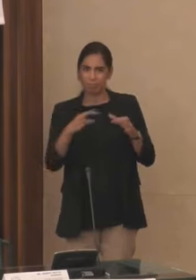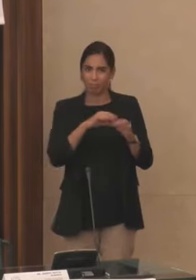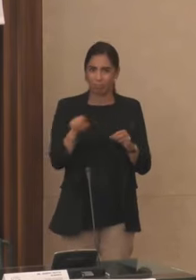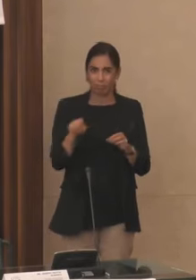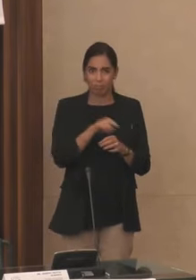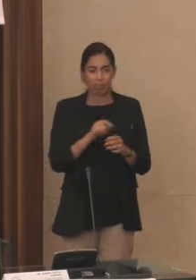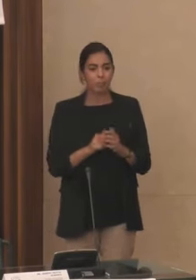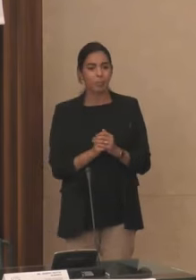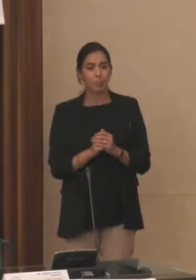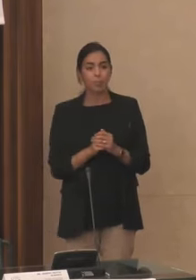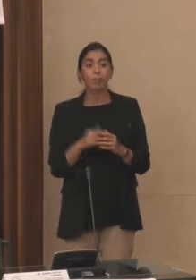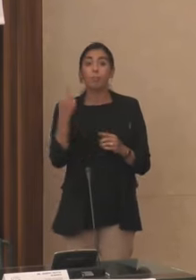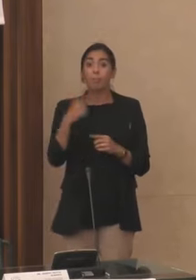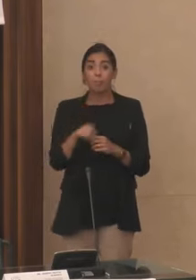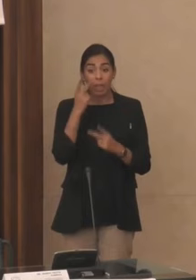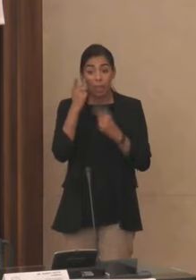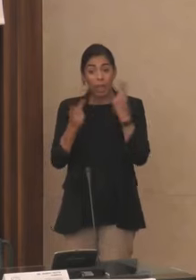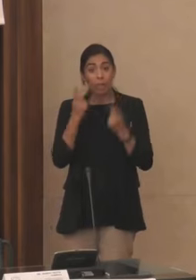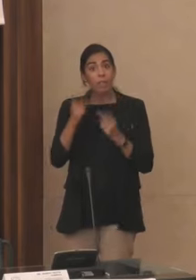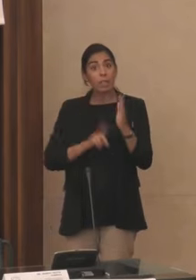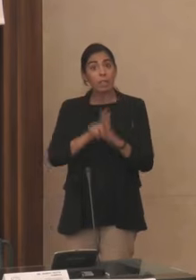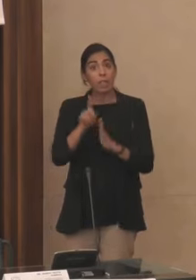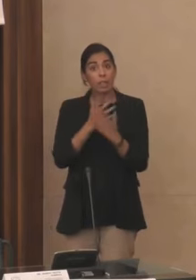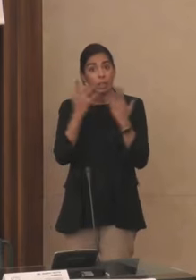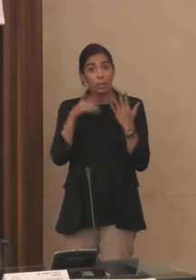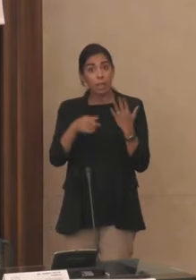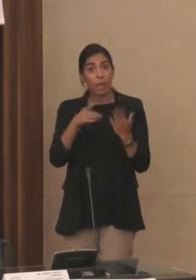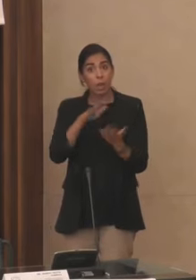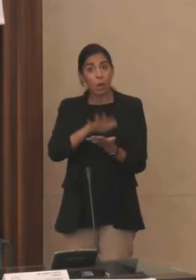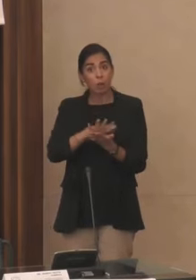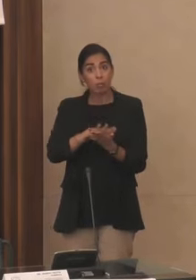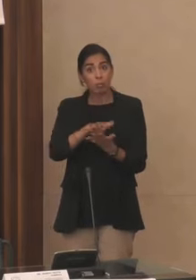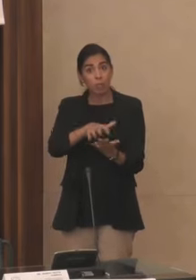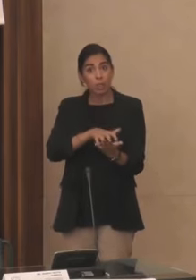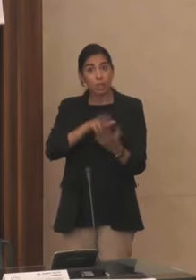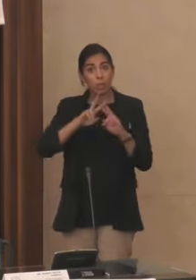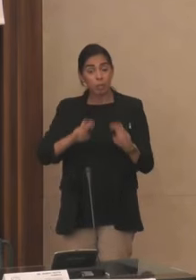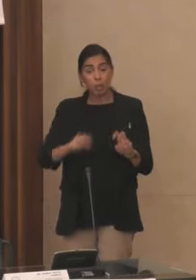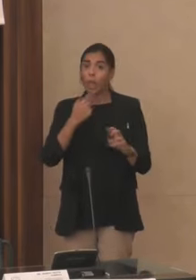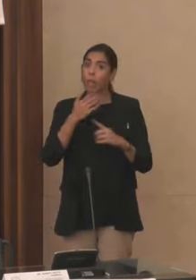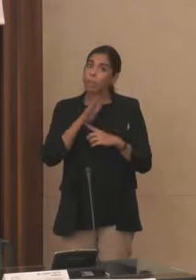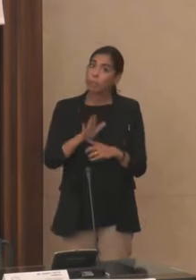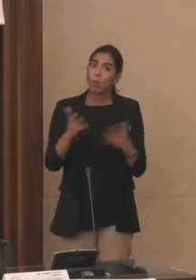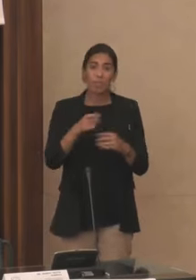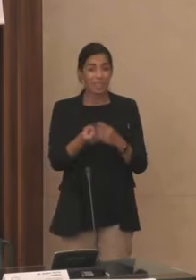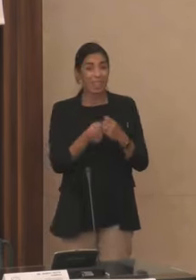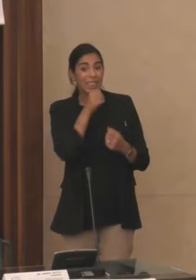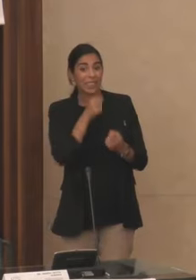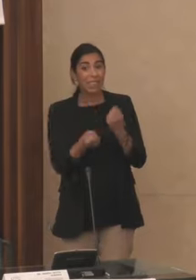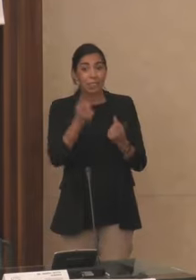fantomatiche, mostrano l'importanza di un intervento tempestivo alla comparsa dei primi lievi sintomi